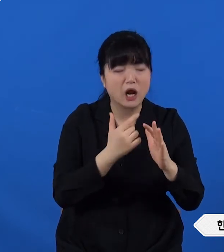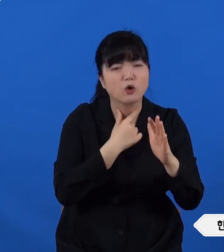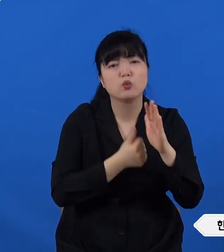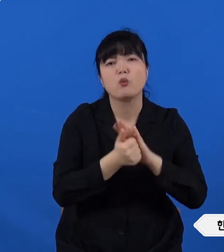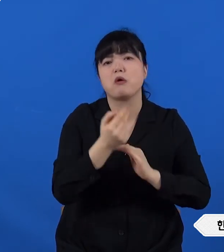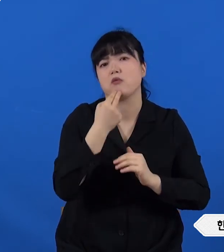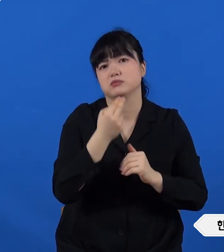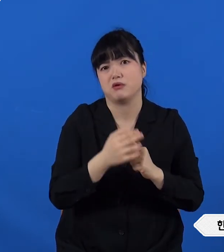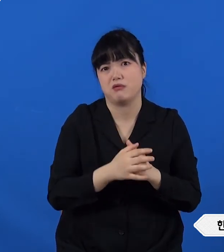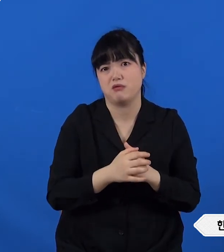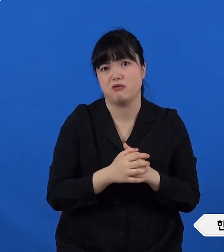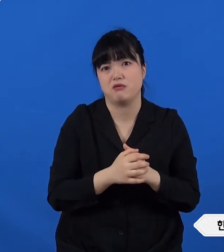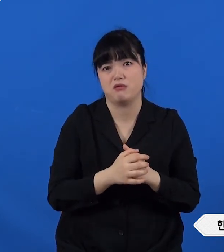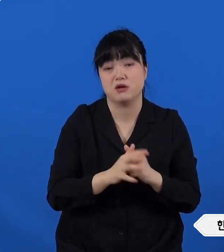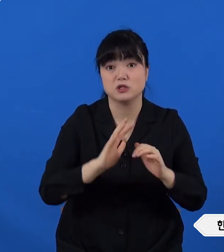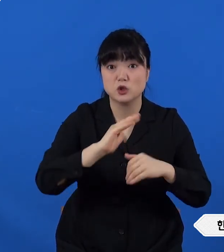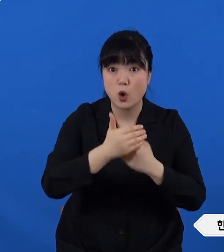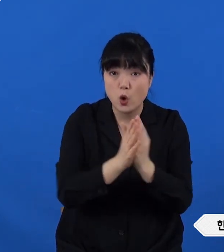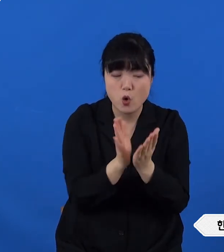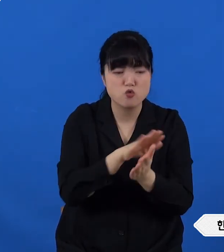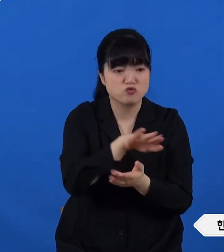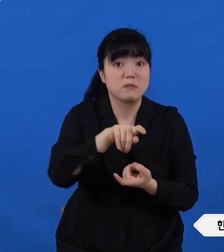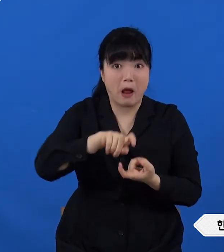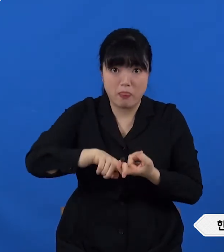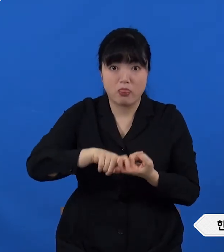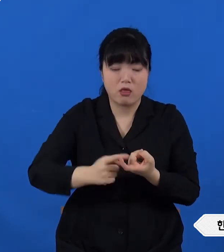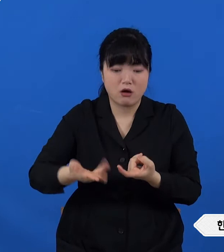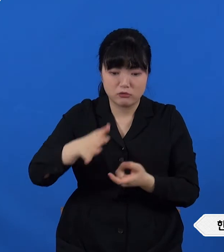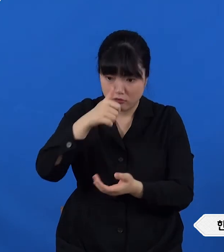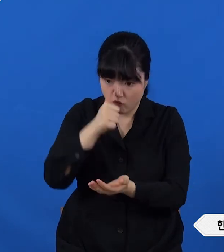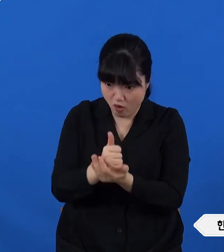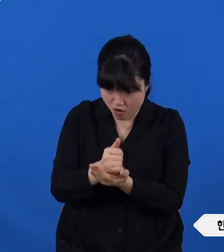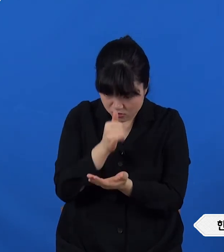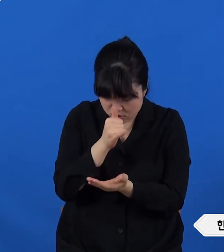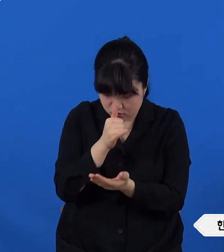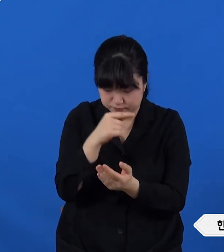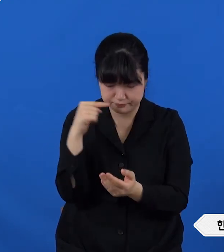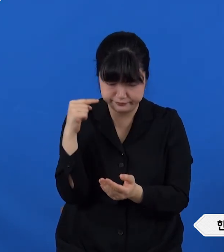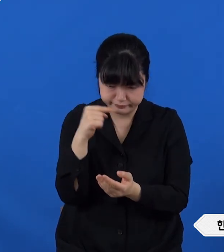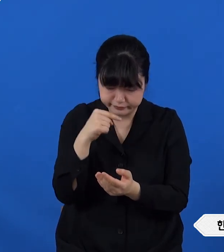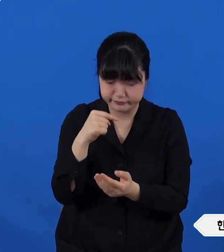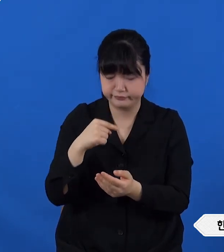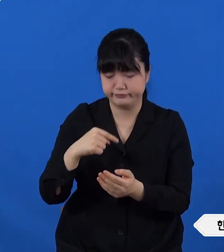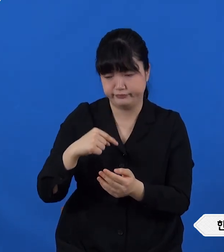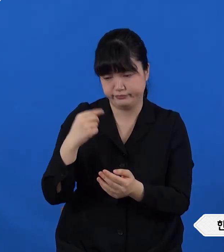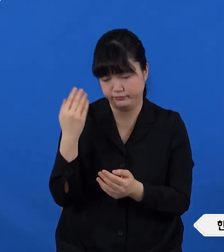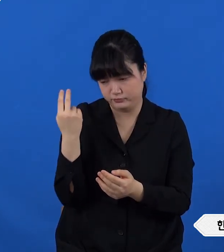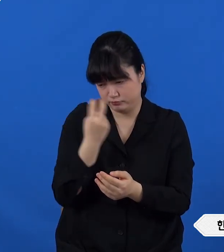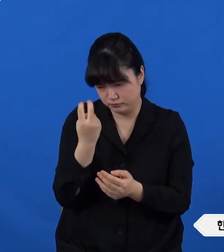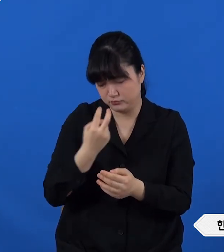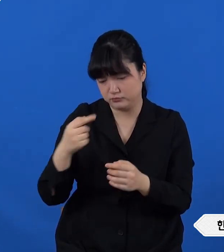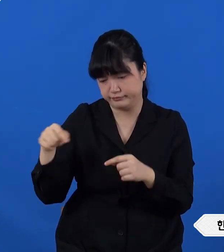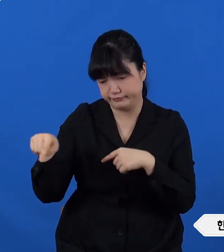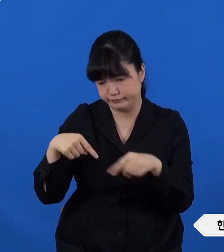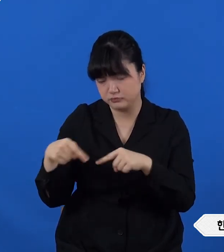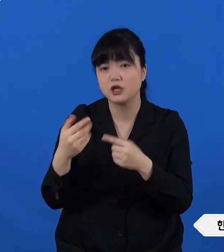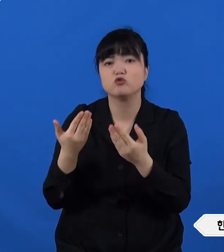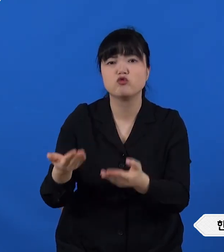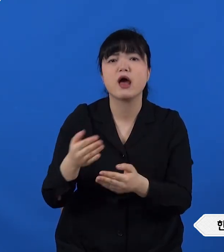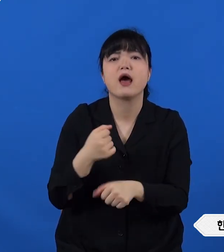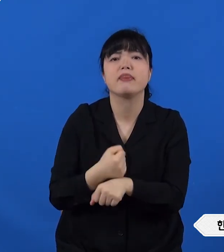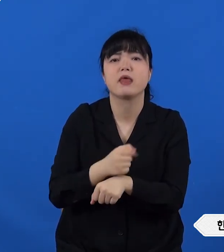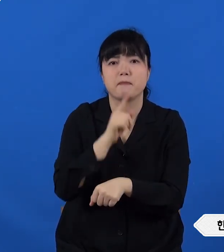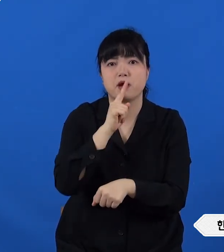성경은 아무리 우리 편이라도 죄를 지으면 철저하게 다스려야 된다는 것을 분명하게 말씀하고